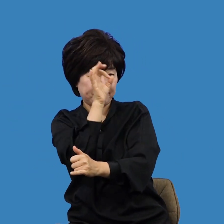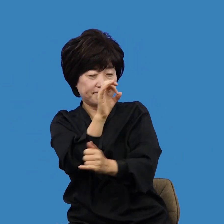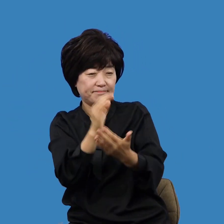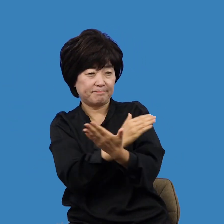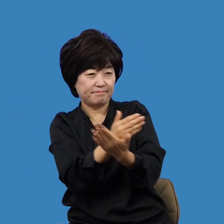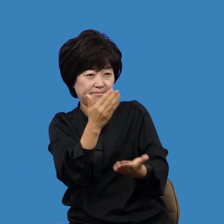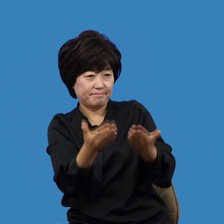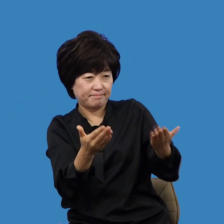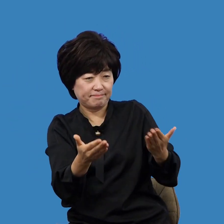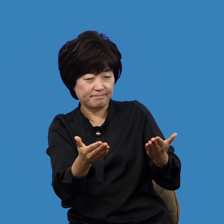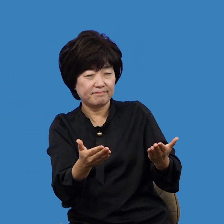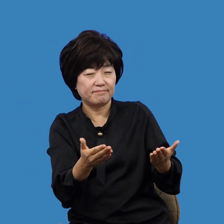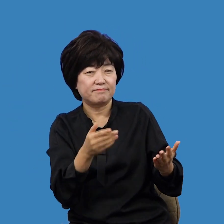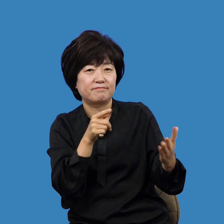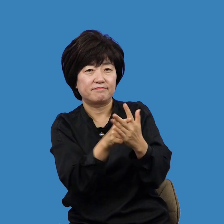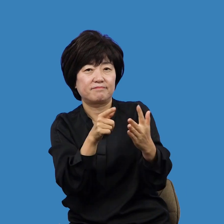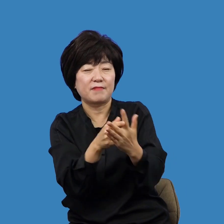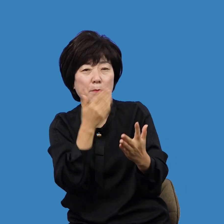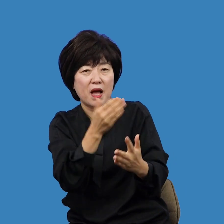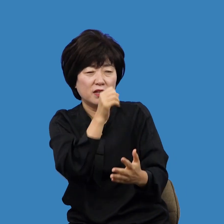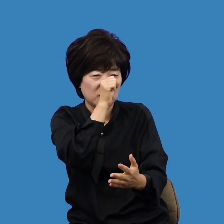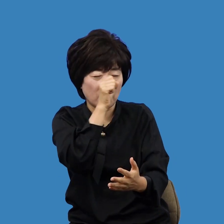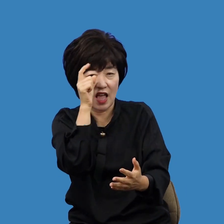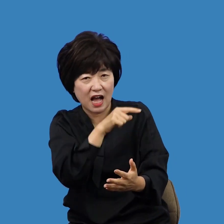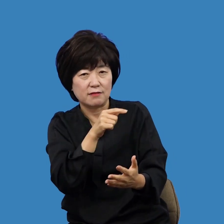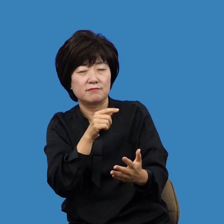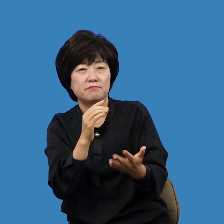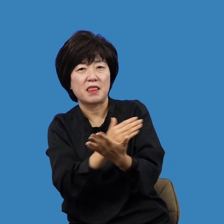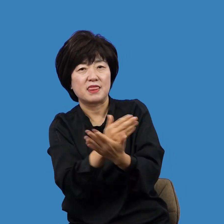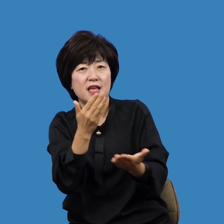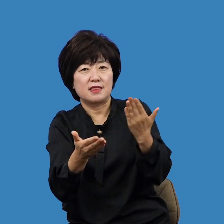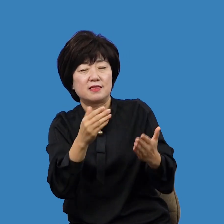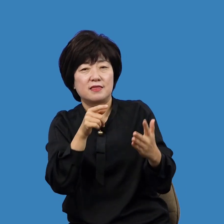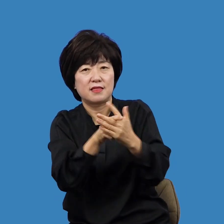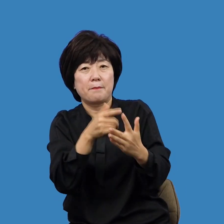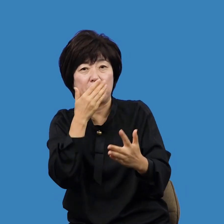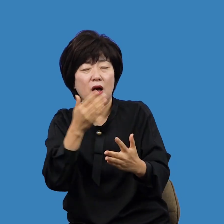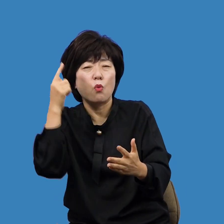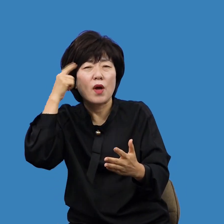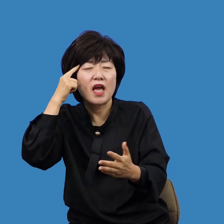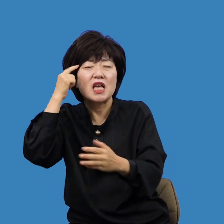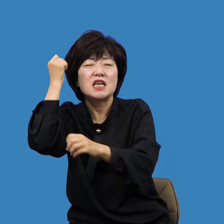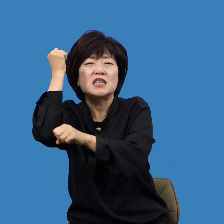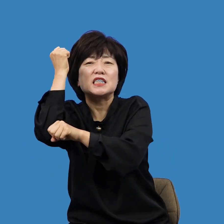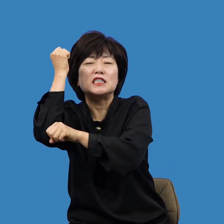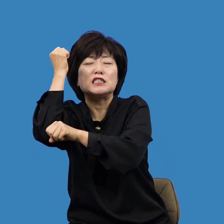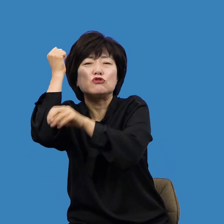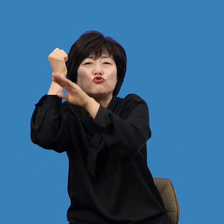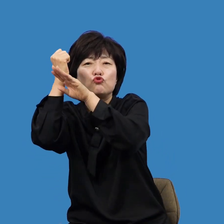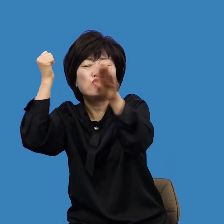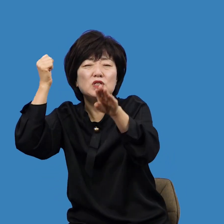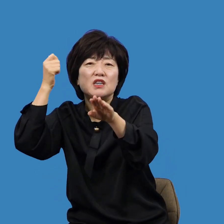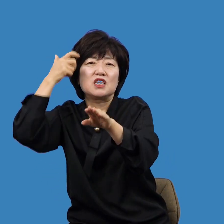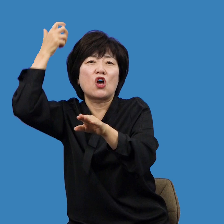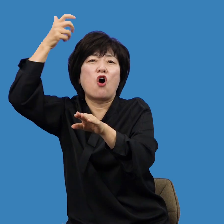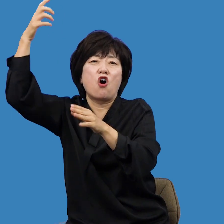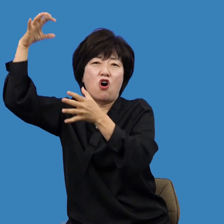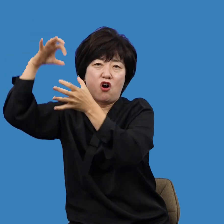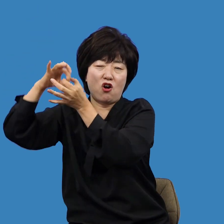그 기준이 영에 속한 거기 때문에 그런 거지. 그 기준이 영에 속한 거기 때문에. 이